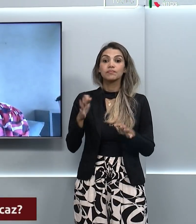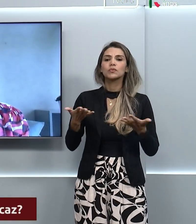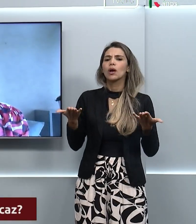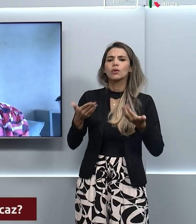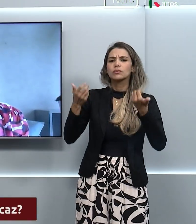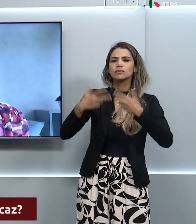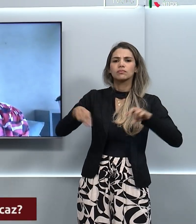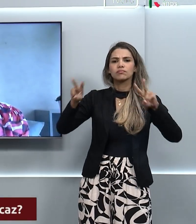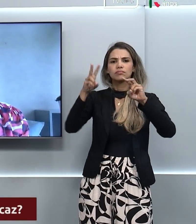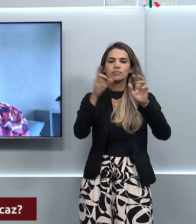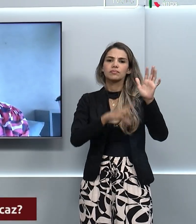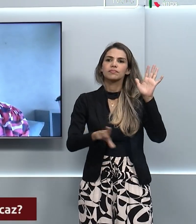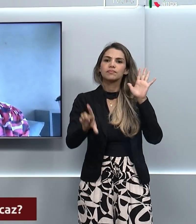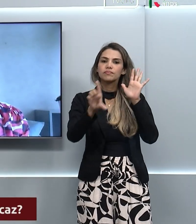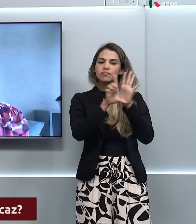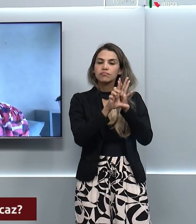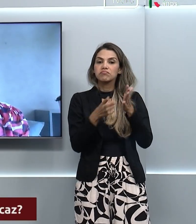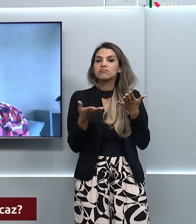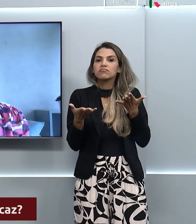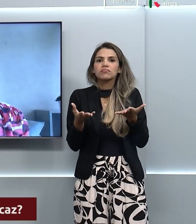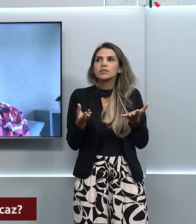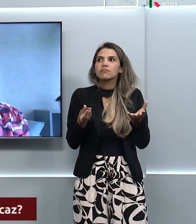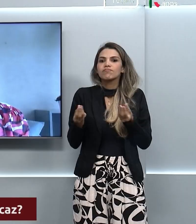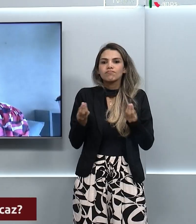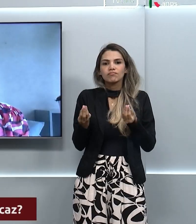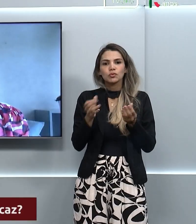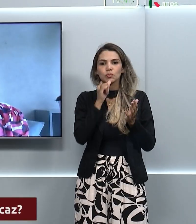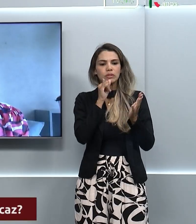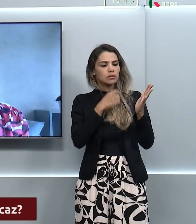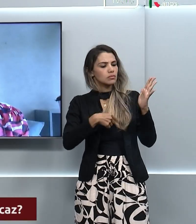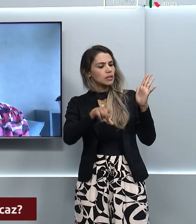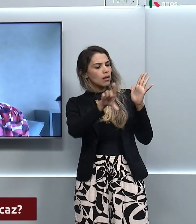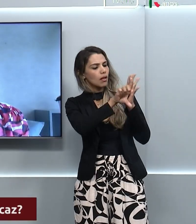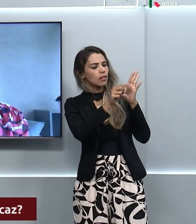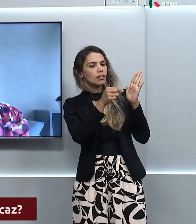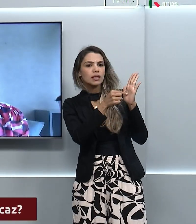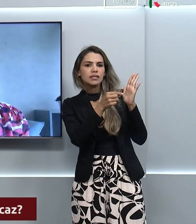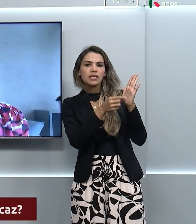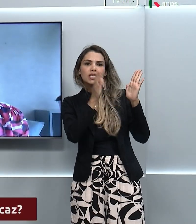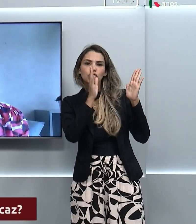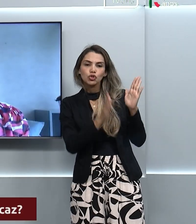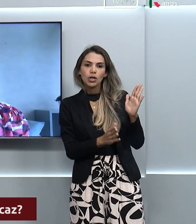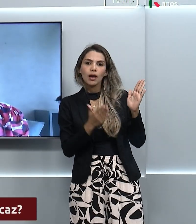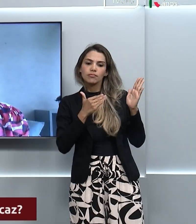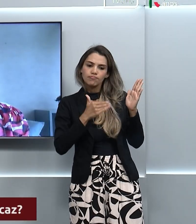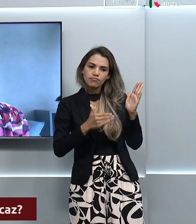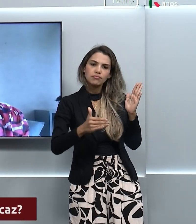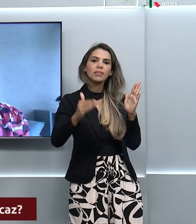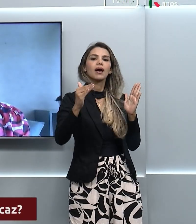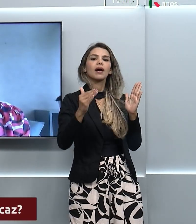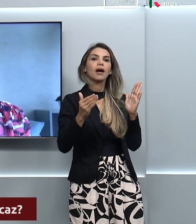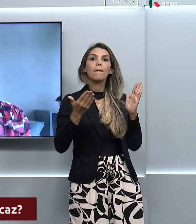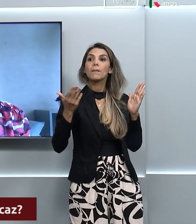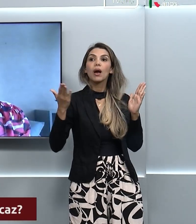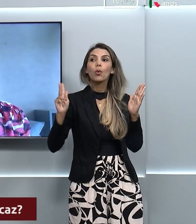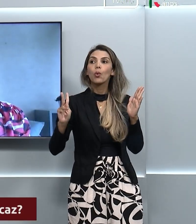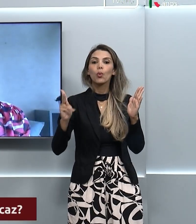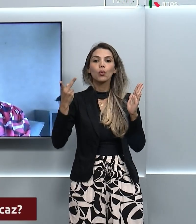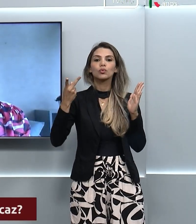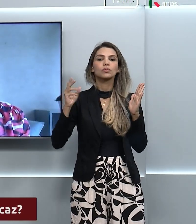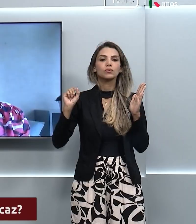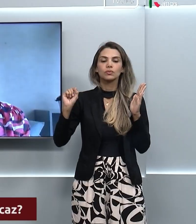lei. Na prática, o que a gente percebe de diferente depois que ela começou a valer?